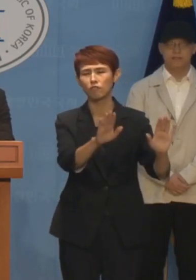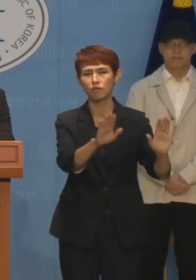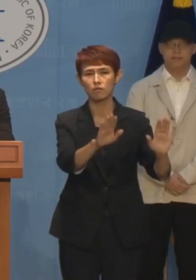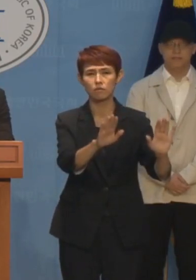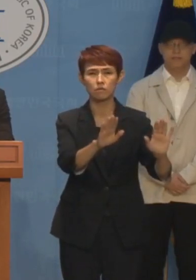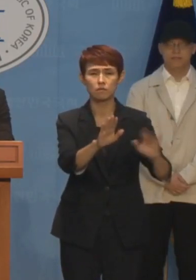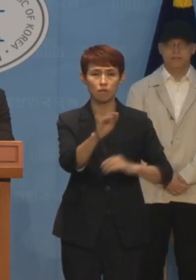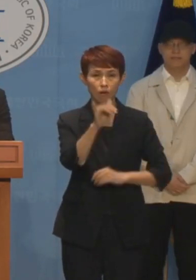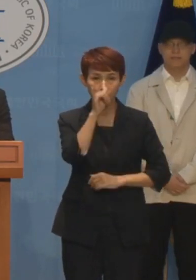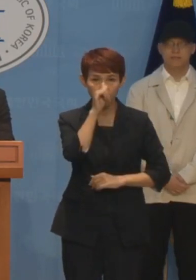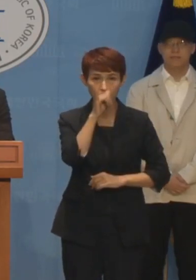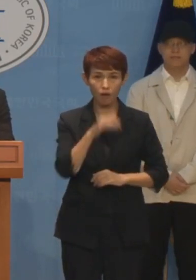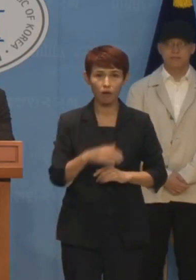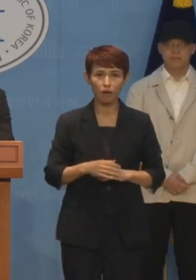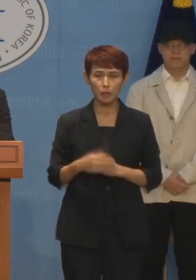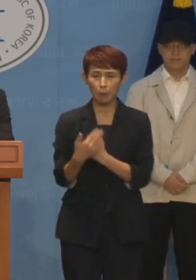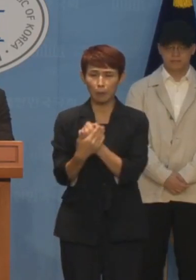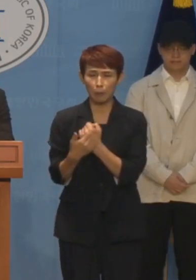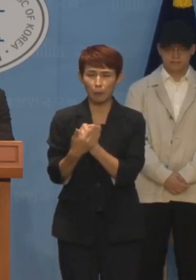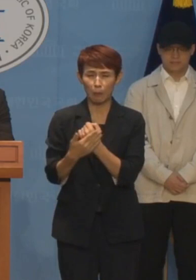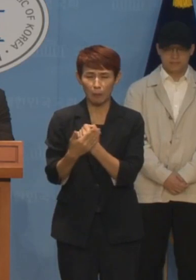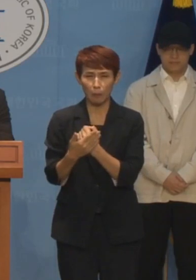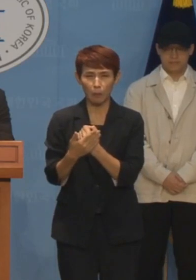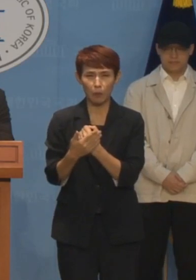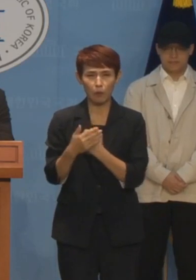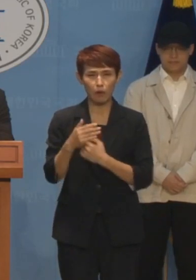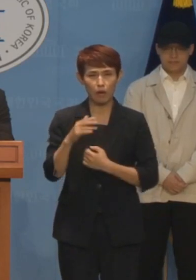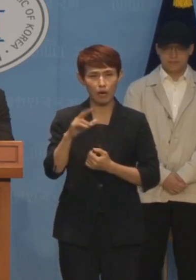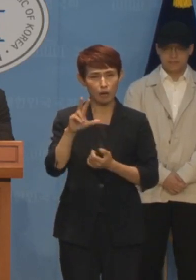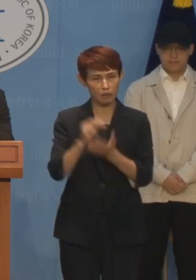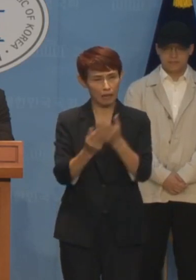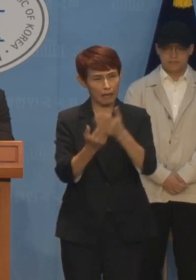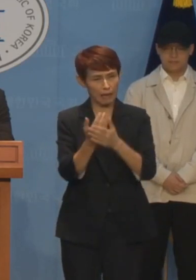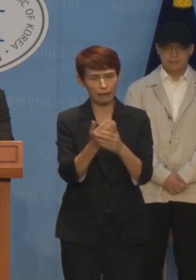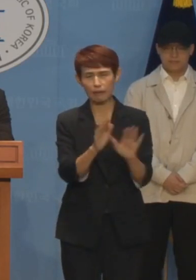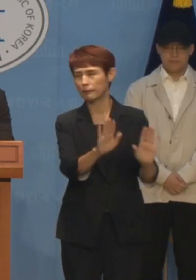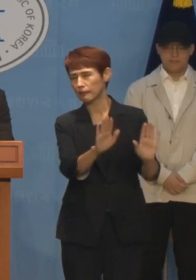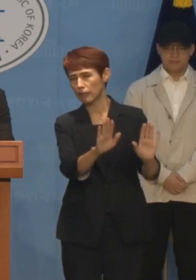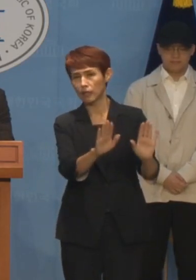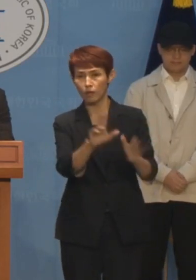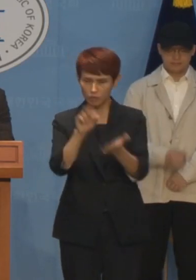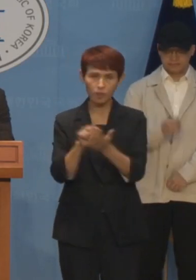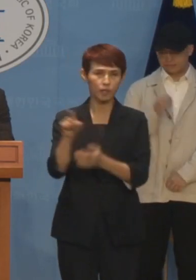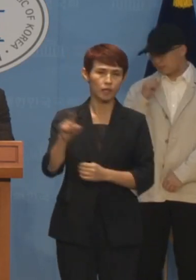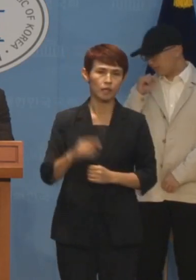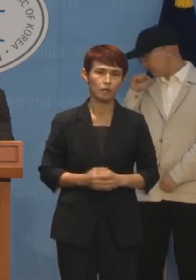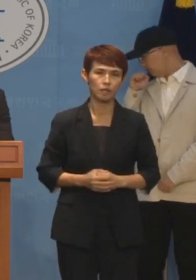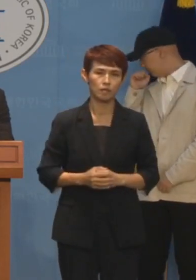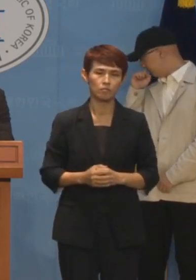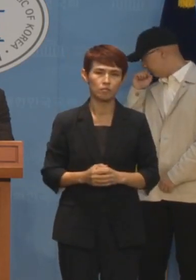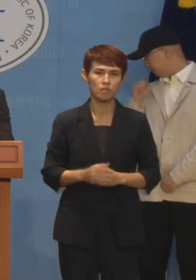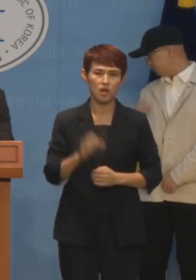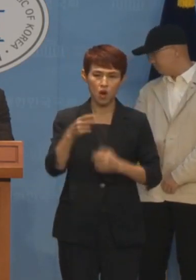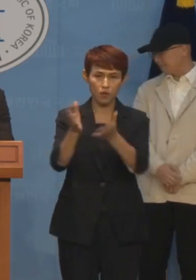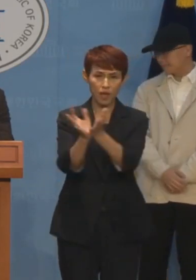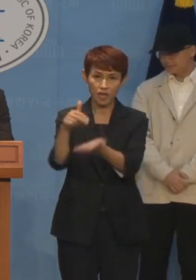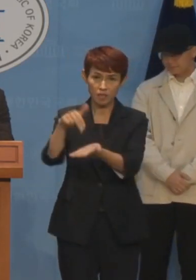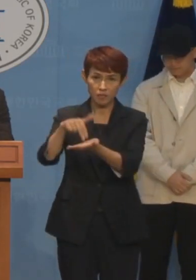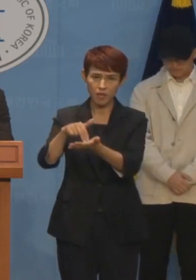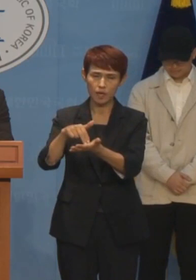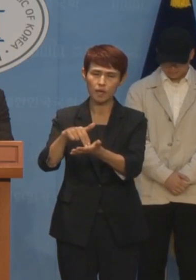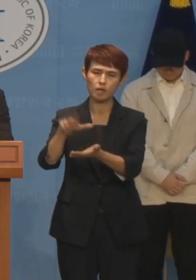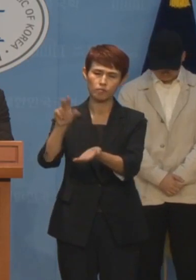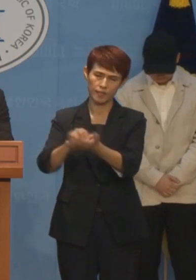빠져 하나같이 몸을 사리며 다가올 재앙을 애써 모른 척하고 있습니다. 집권 여당으로서 옳지 못한